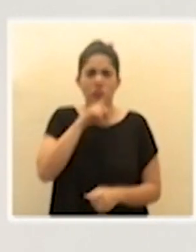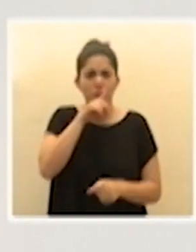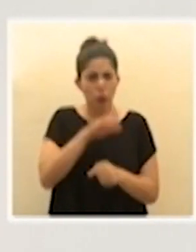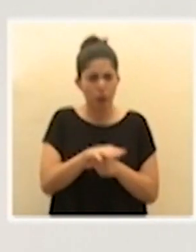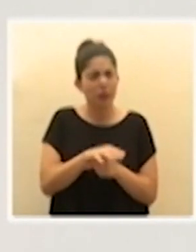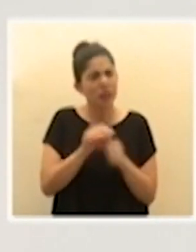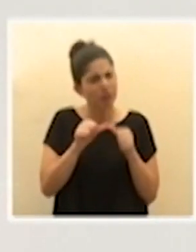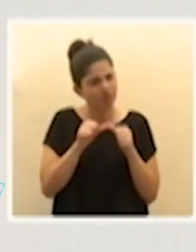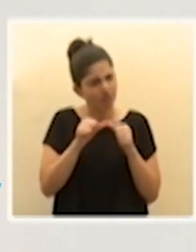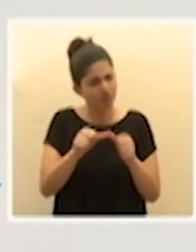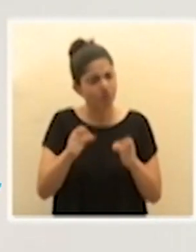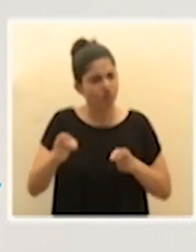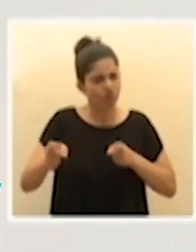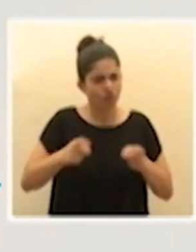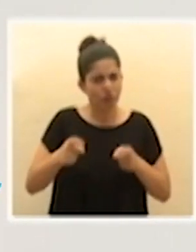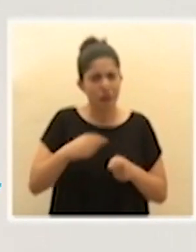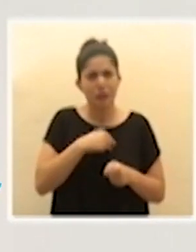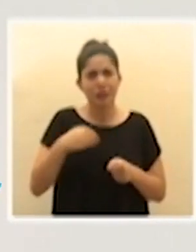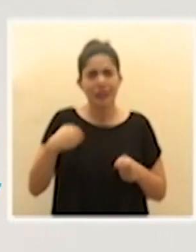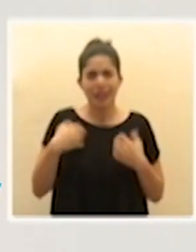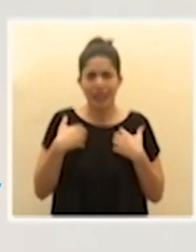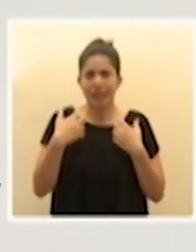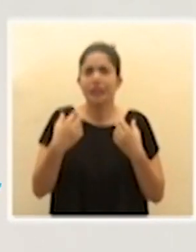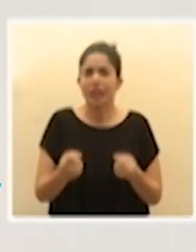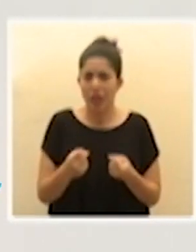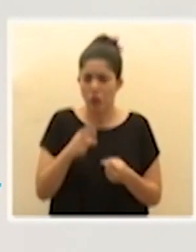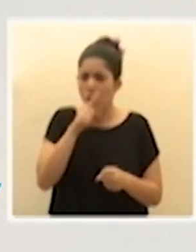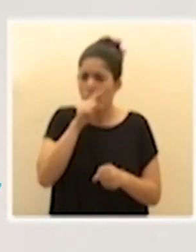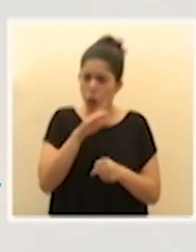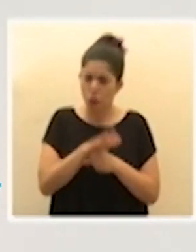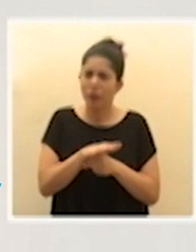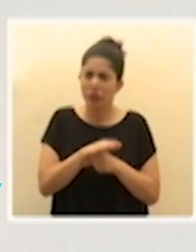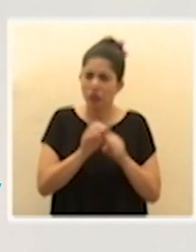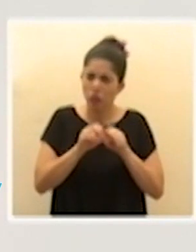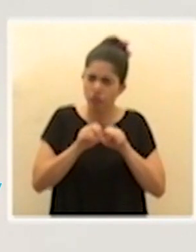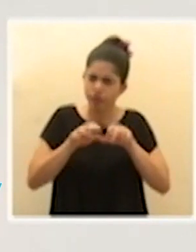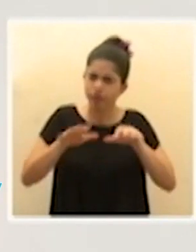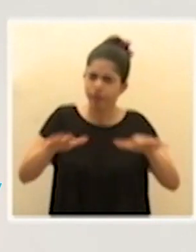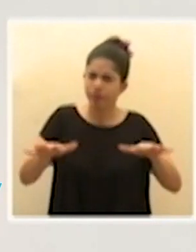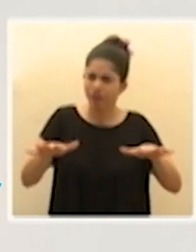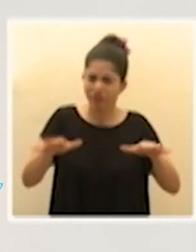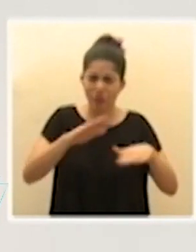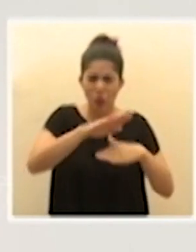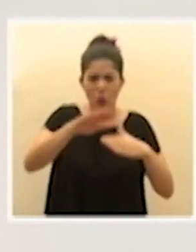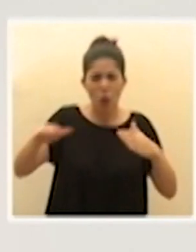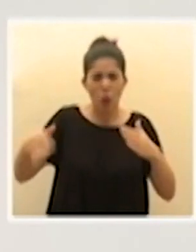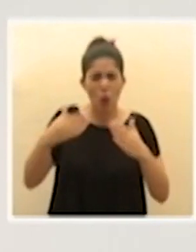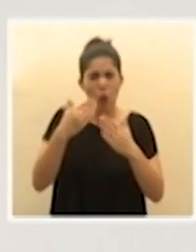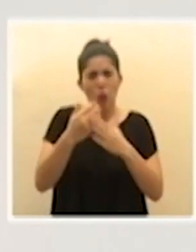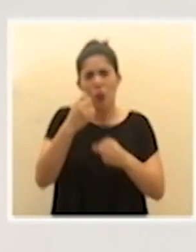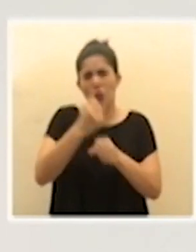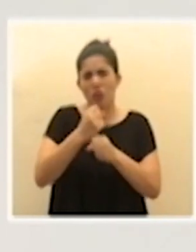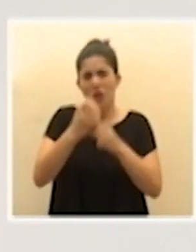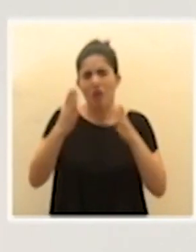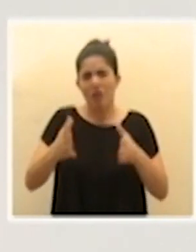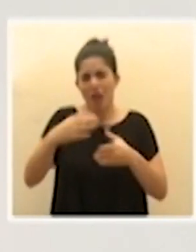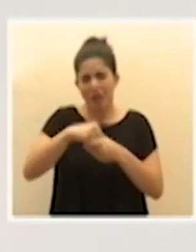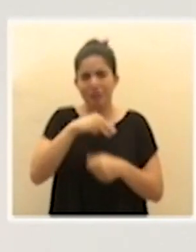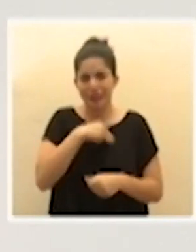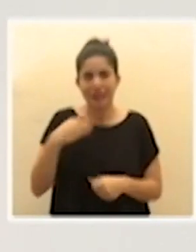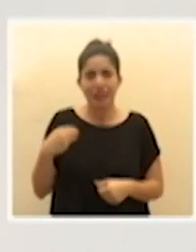de continuar al mando del Ministerio de Salud y que ese compromiso se hace extensivo en todos los funcionarios y funcionarias de este